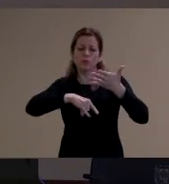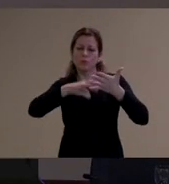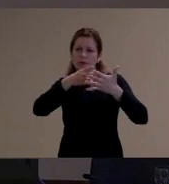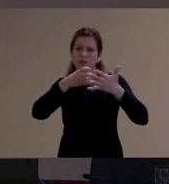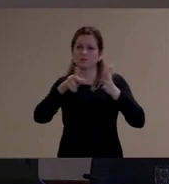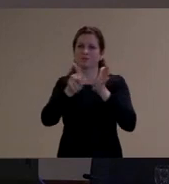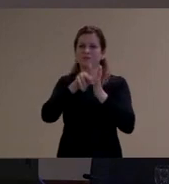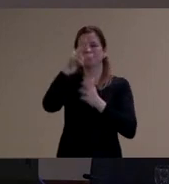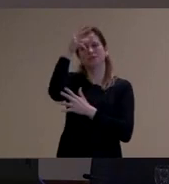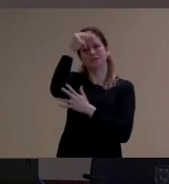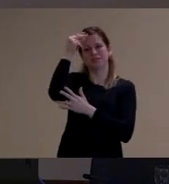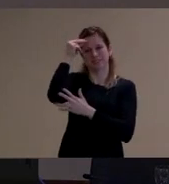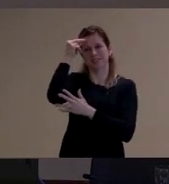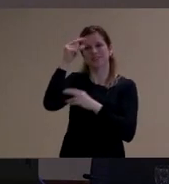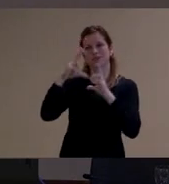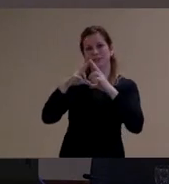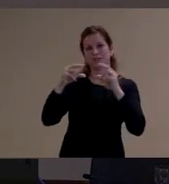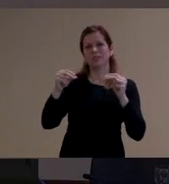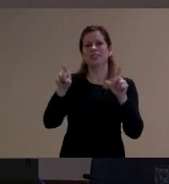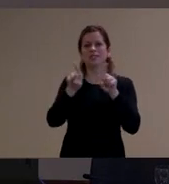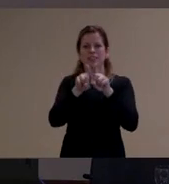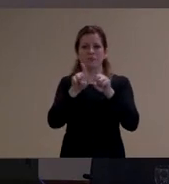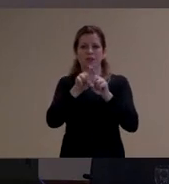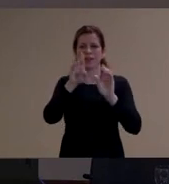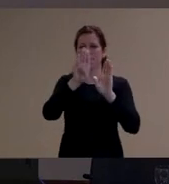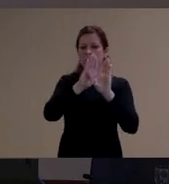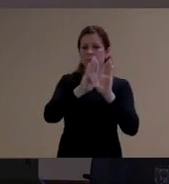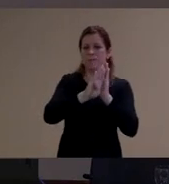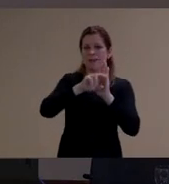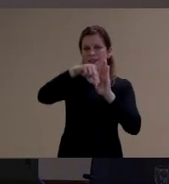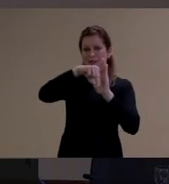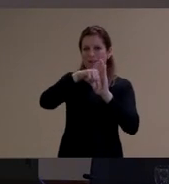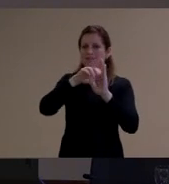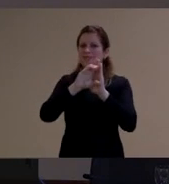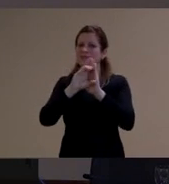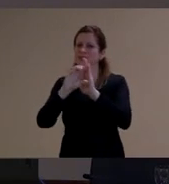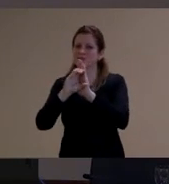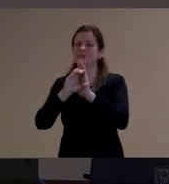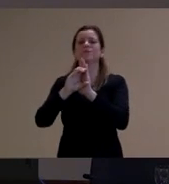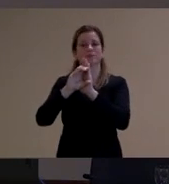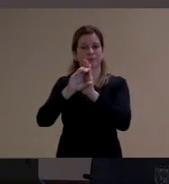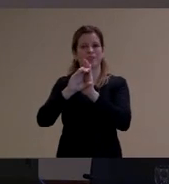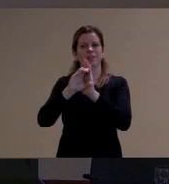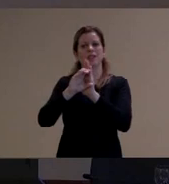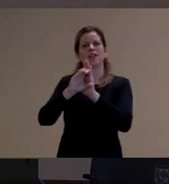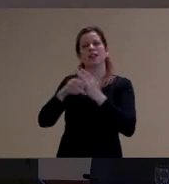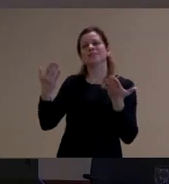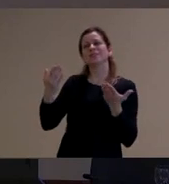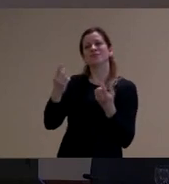rede quanto o a bncc uma primeira indicação de diálogo que